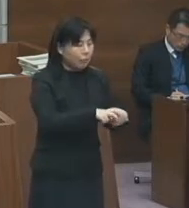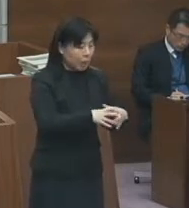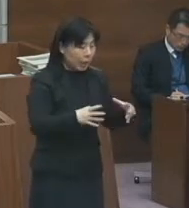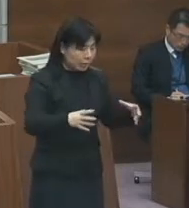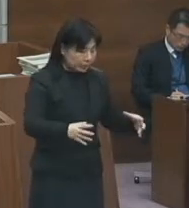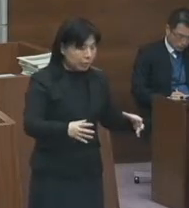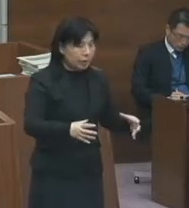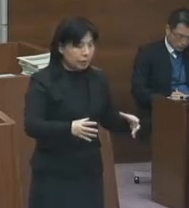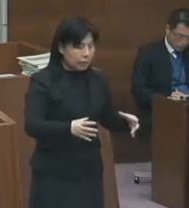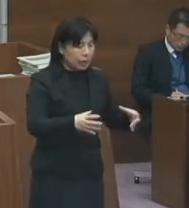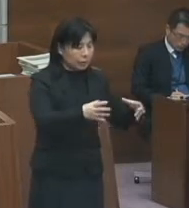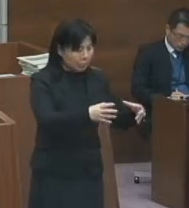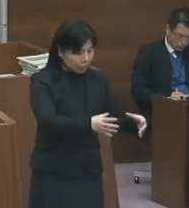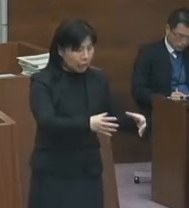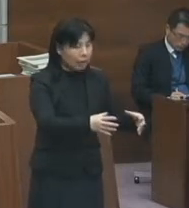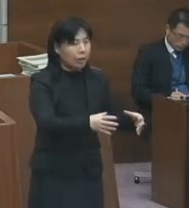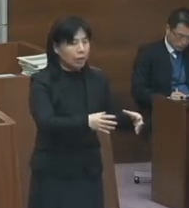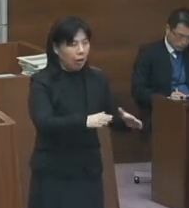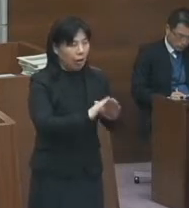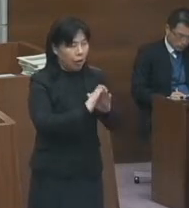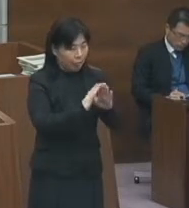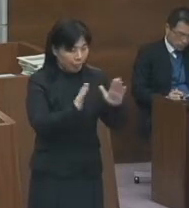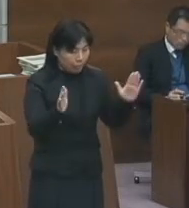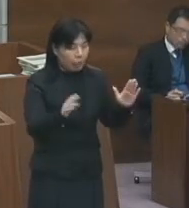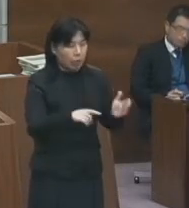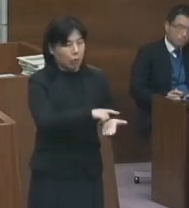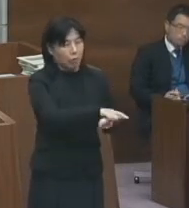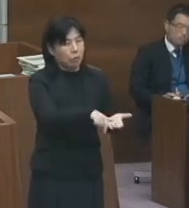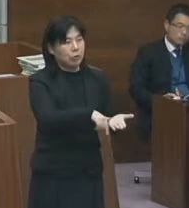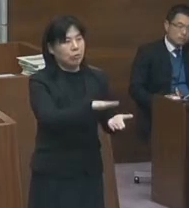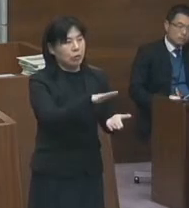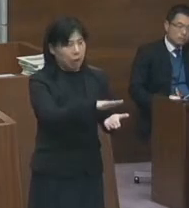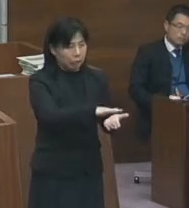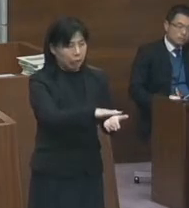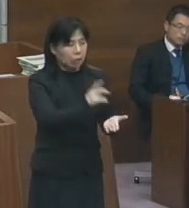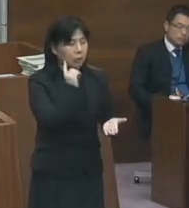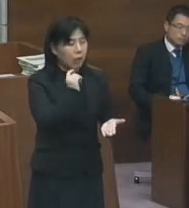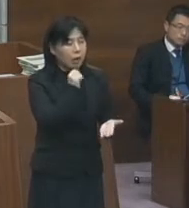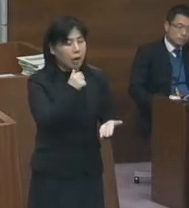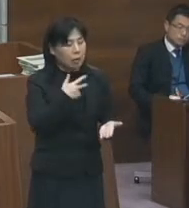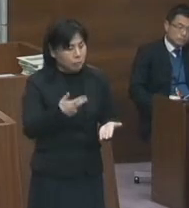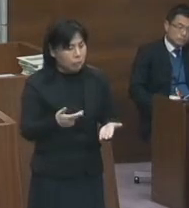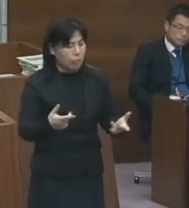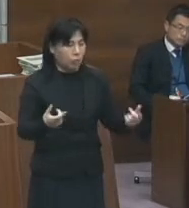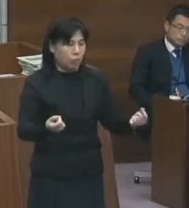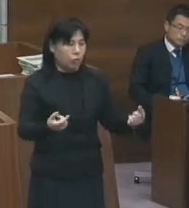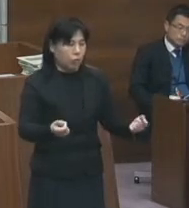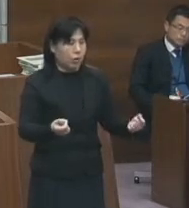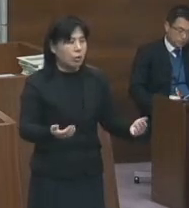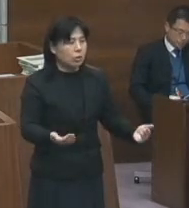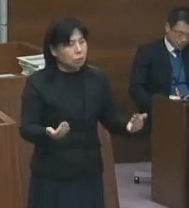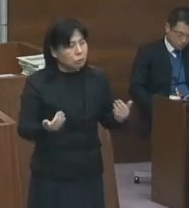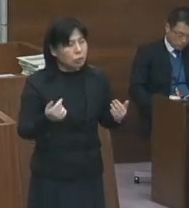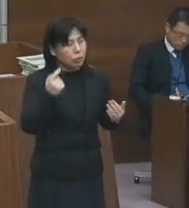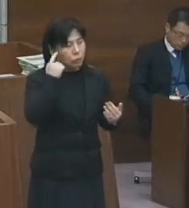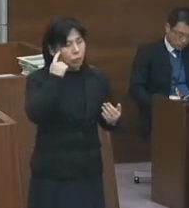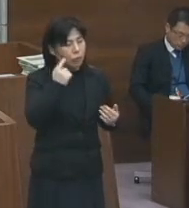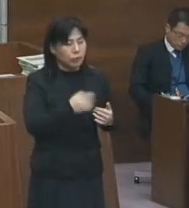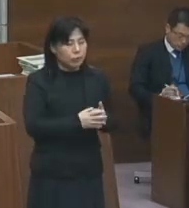められています。優しい街を標榜する本市においては、重要な視点ではないかと考えます。認識を問